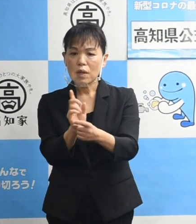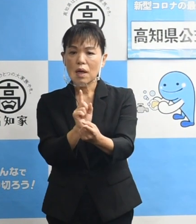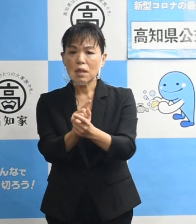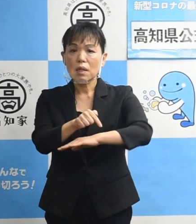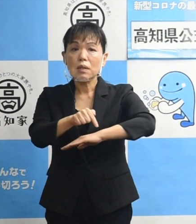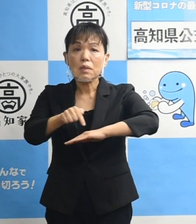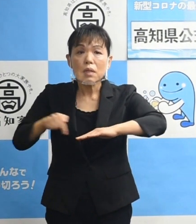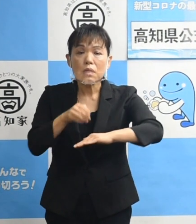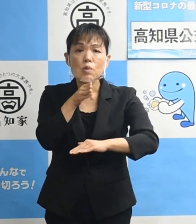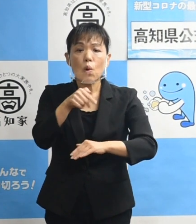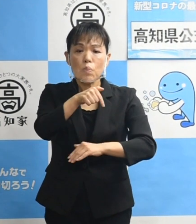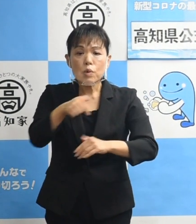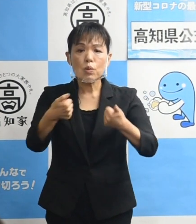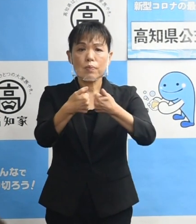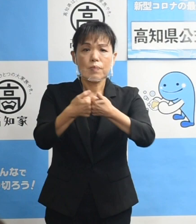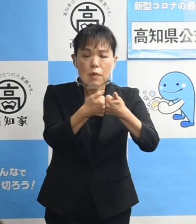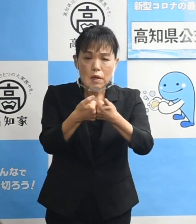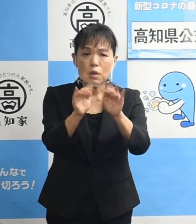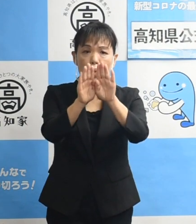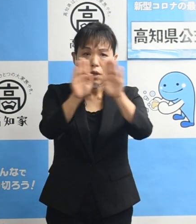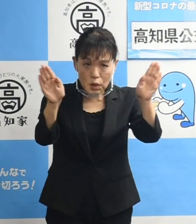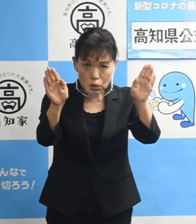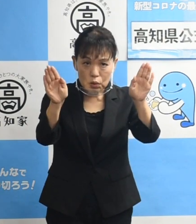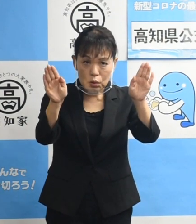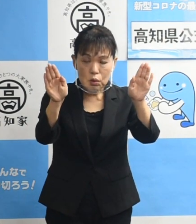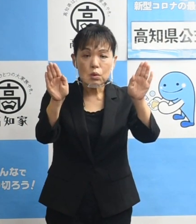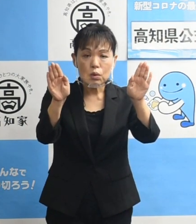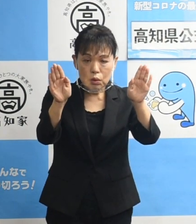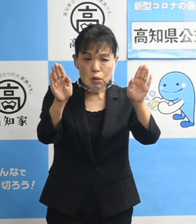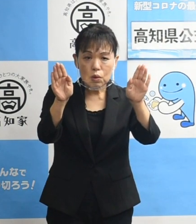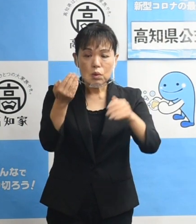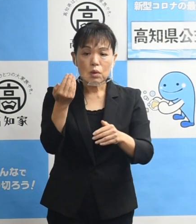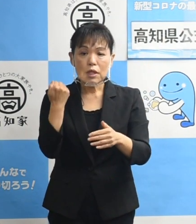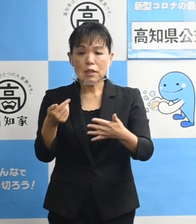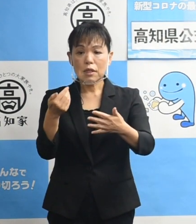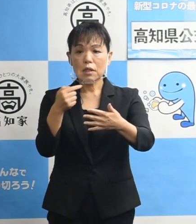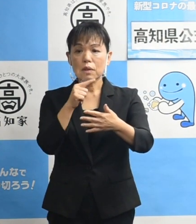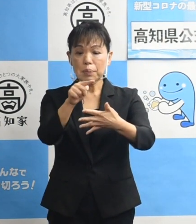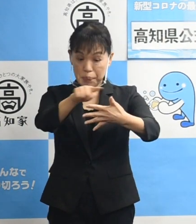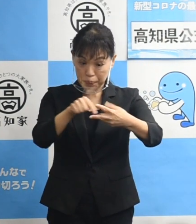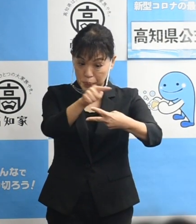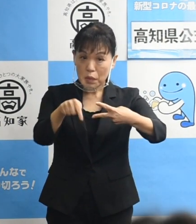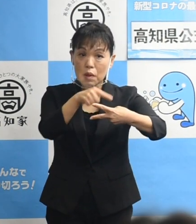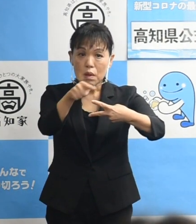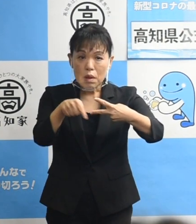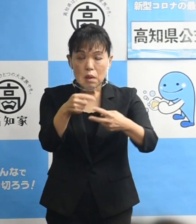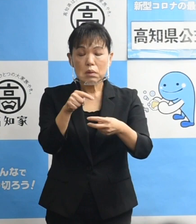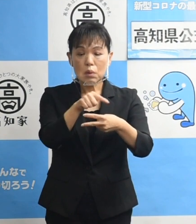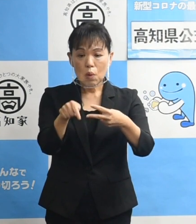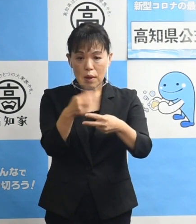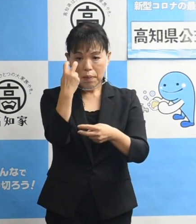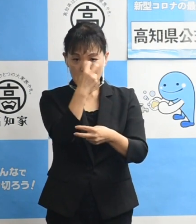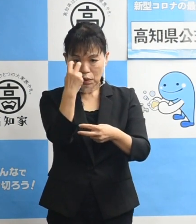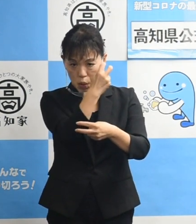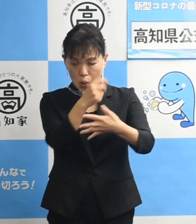の本部の会議を開催をいたしまして、ただ申し上げましたような検討作業を踏まえた、ステ